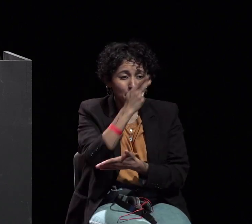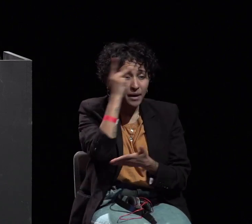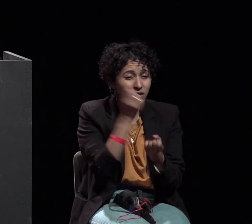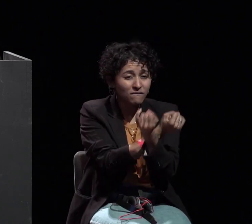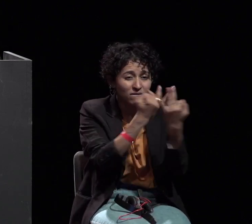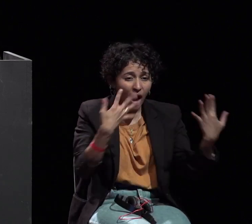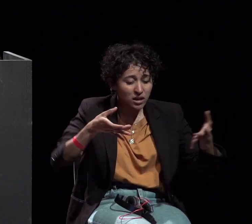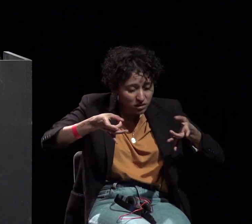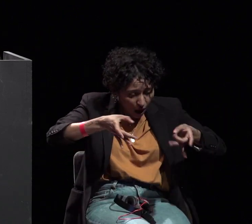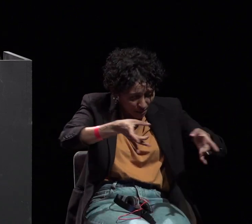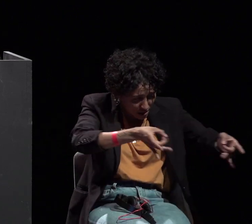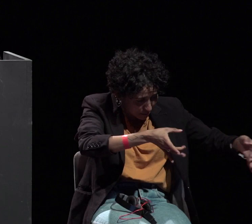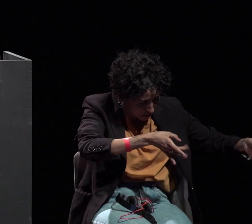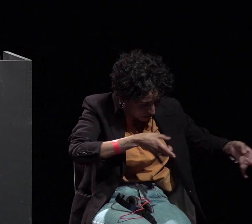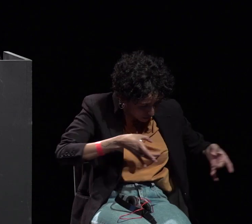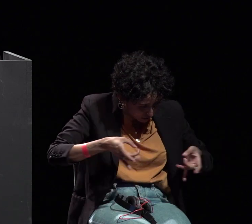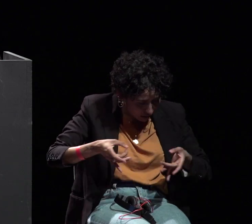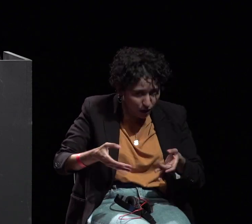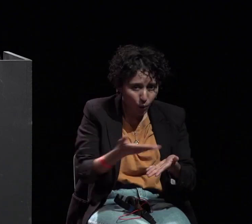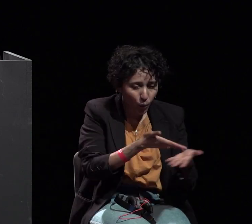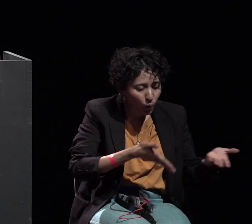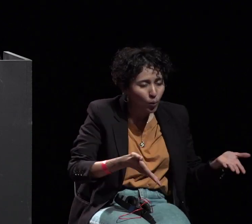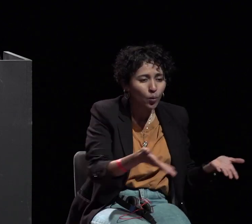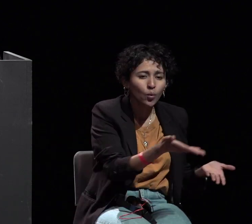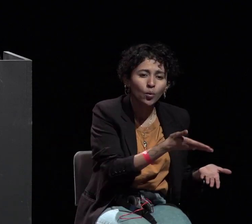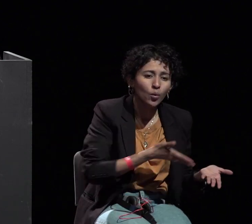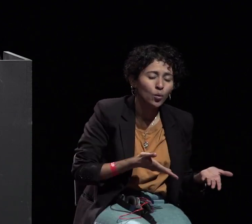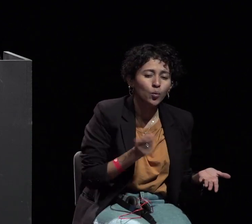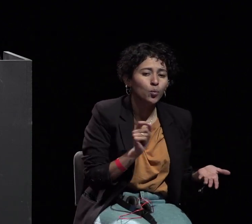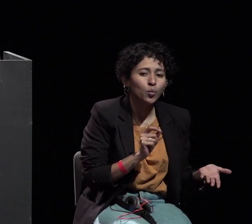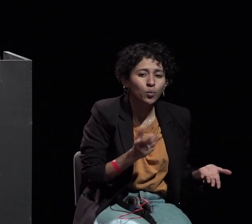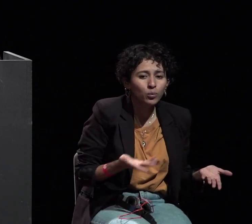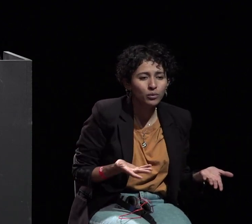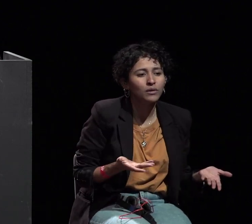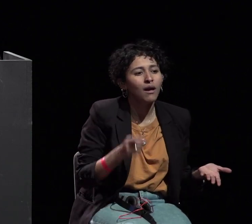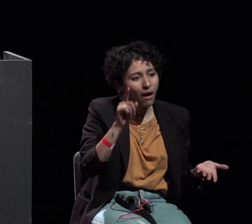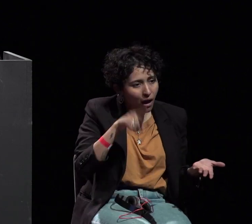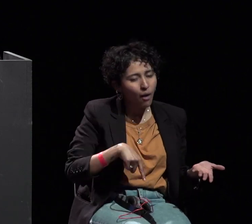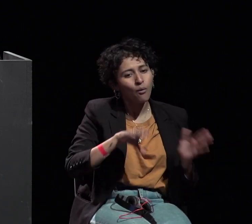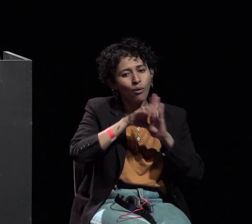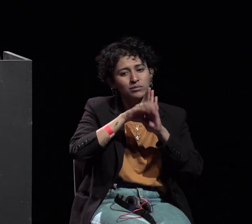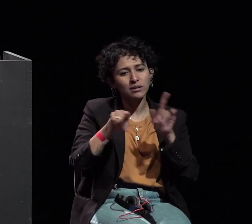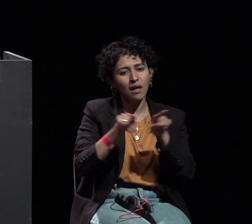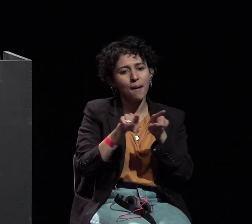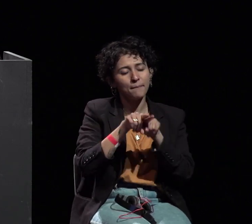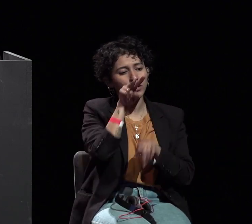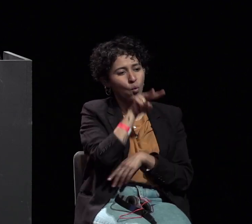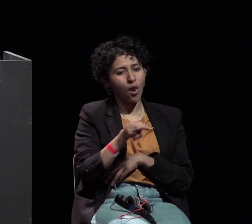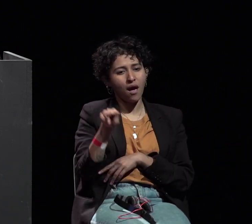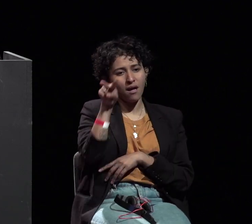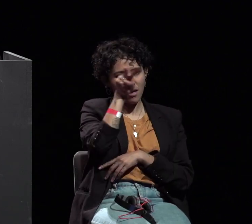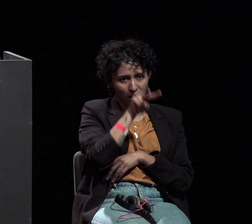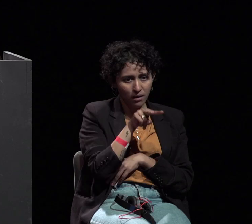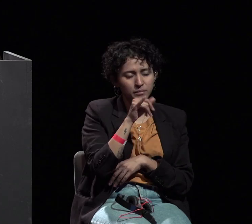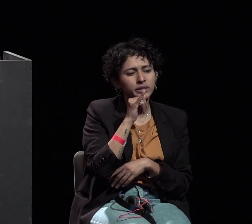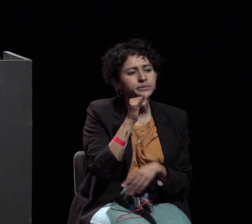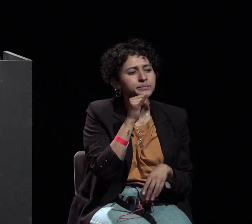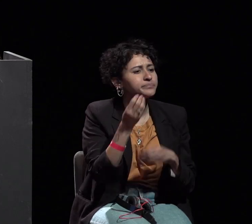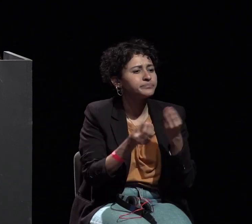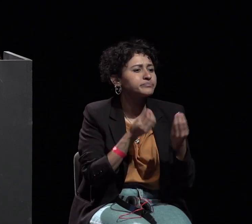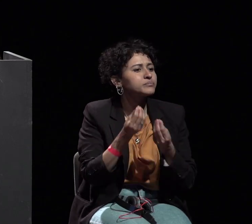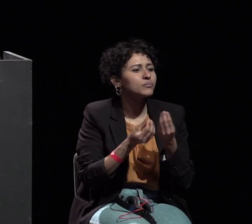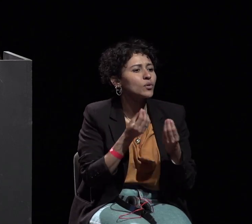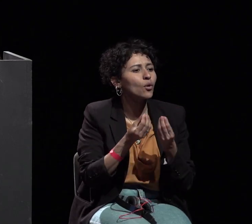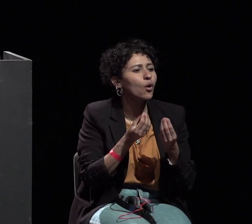esse deixar muito para trás se deu a partir dessa concepção do olhar. Como é que você constrói essa linha do